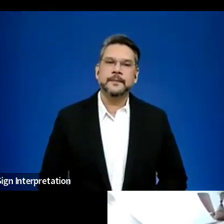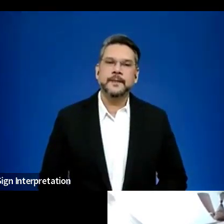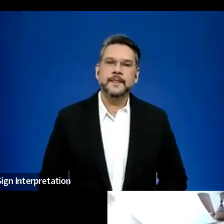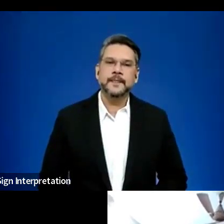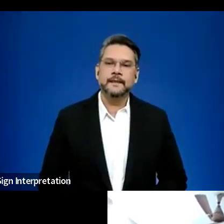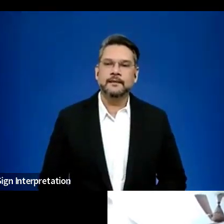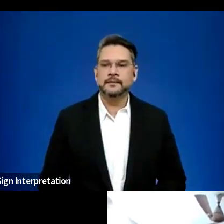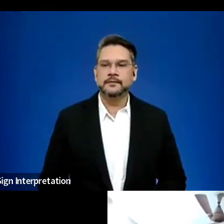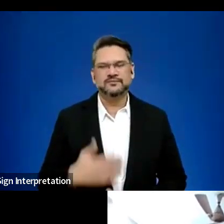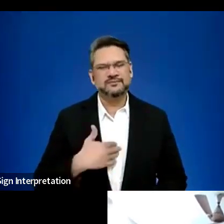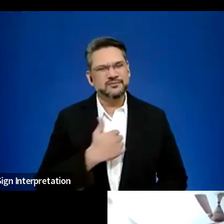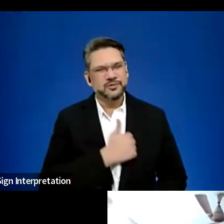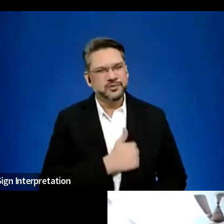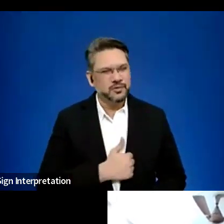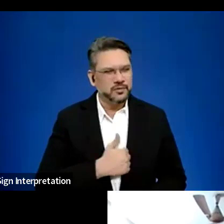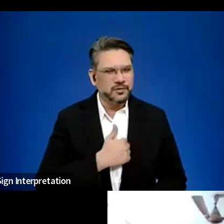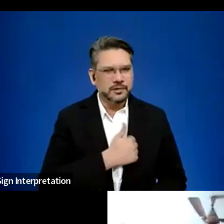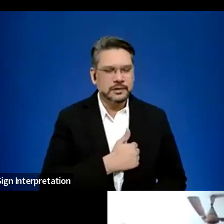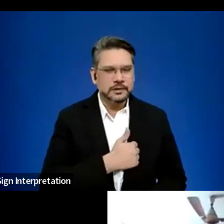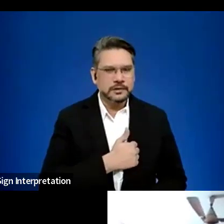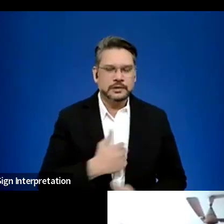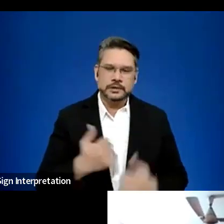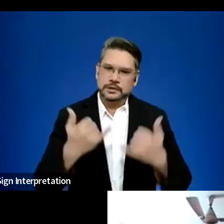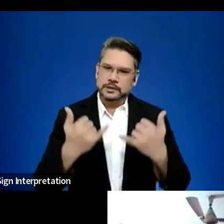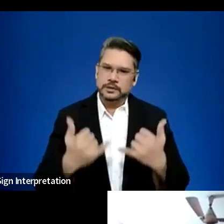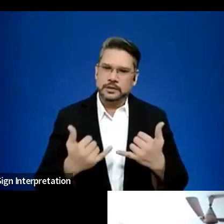谢谢，非常感谢。